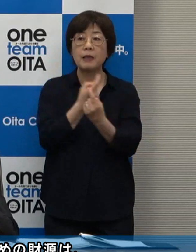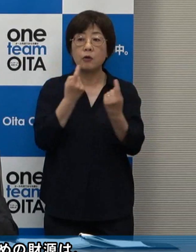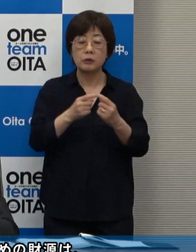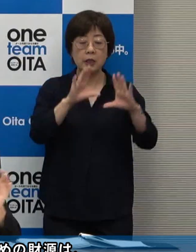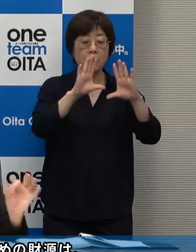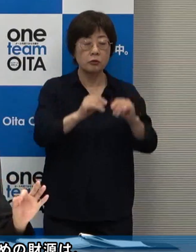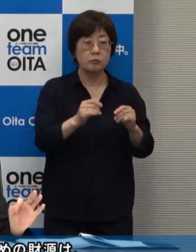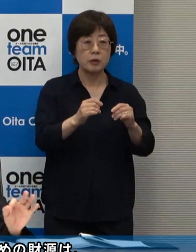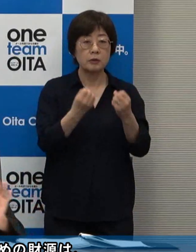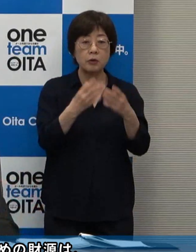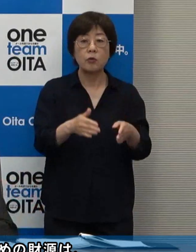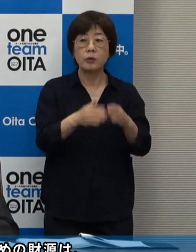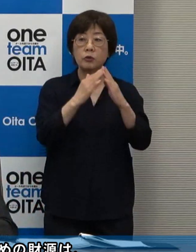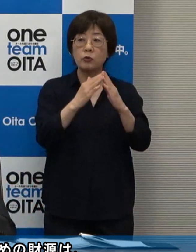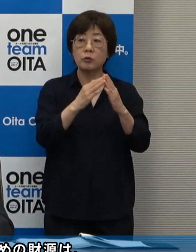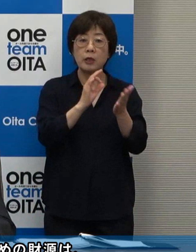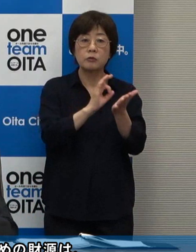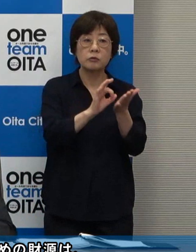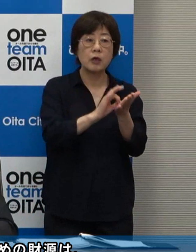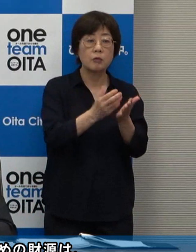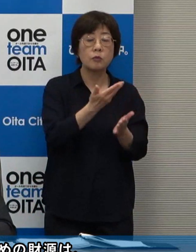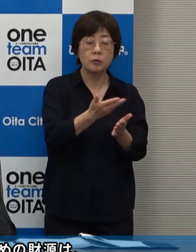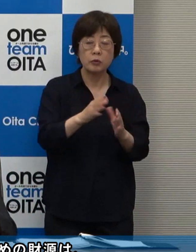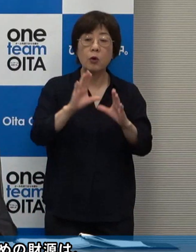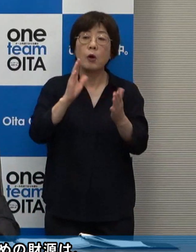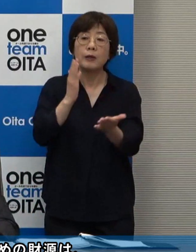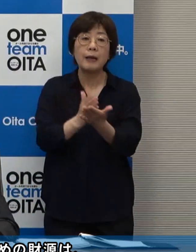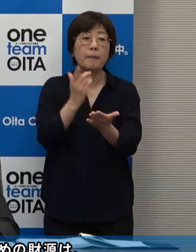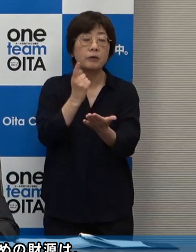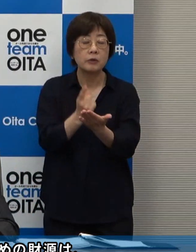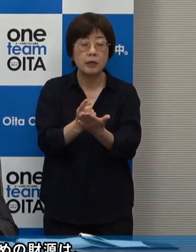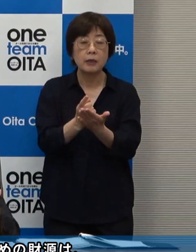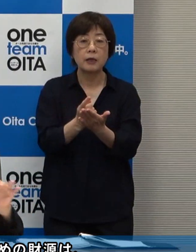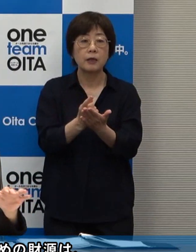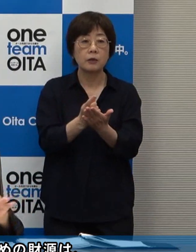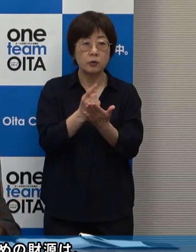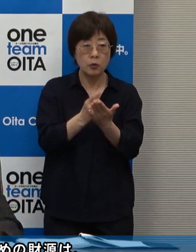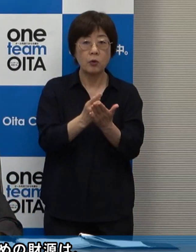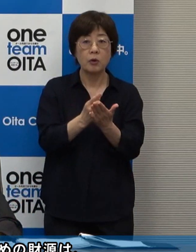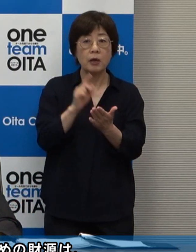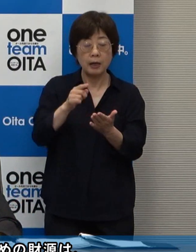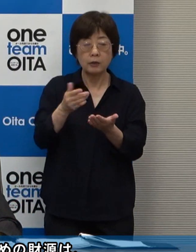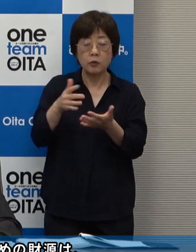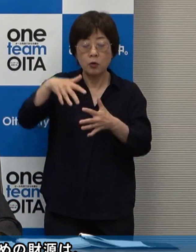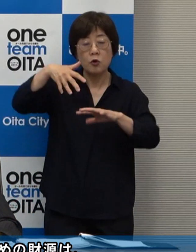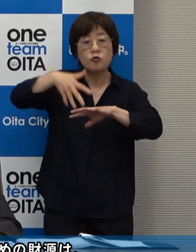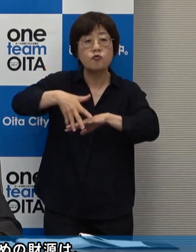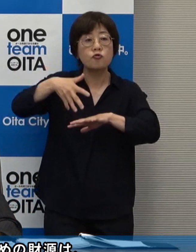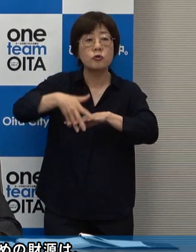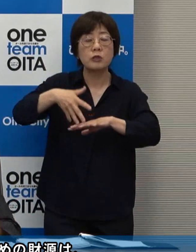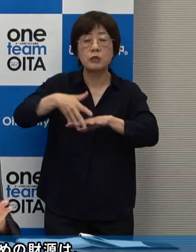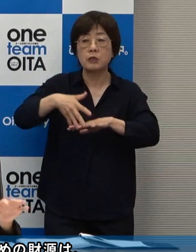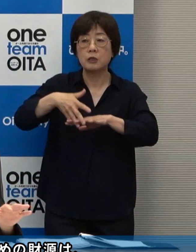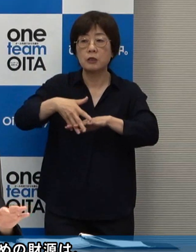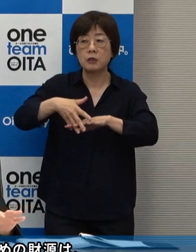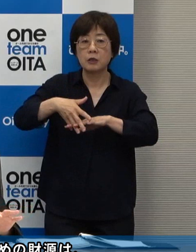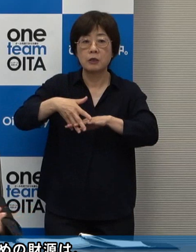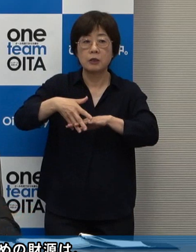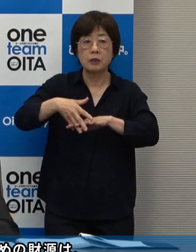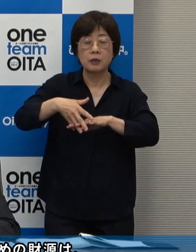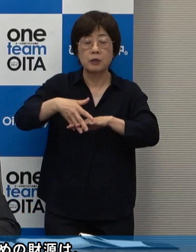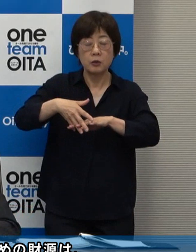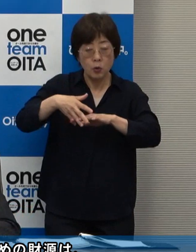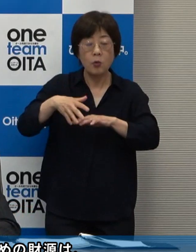で作り直すものとやめるものと、もう一つはシーリングかけるものがあると思います。そこまで使う